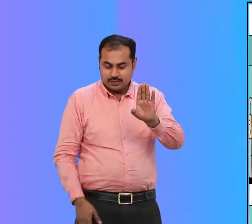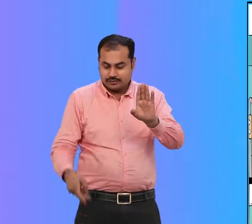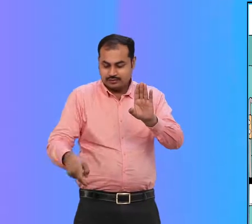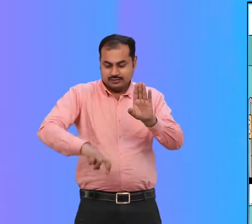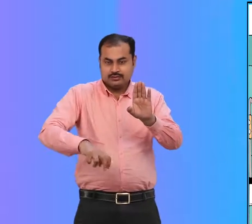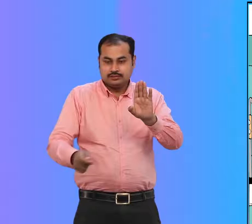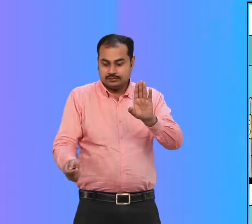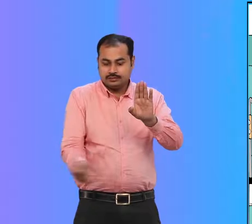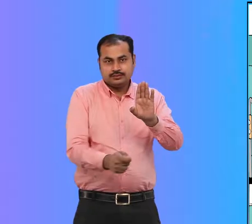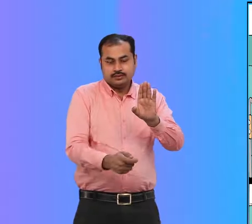सके